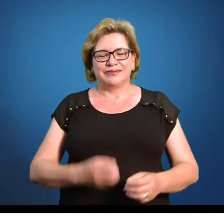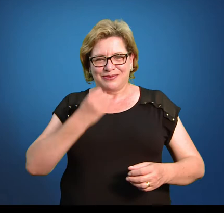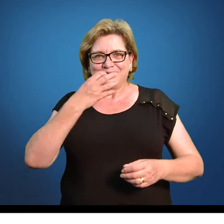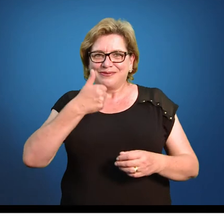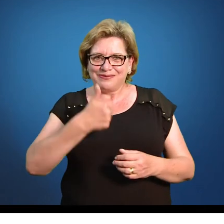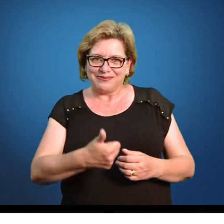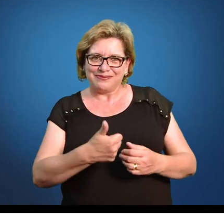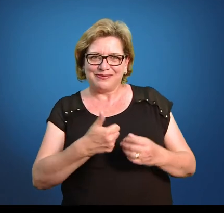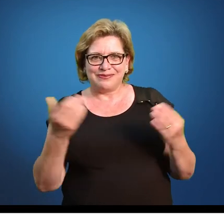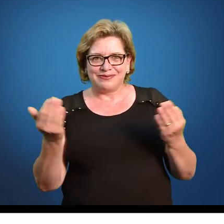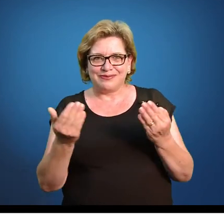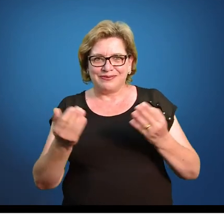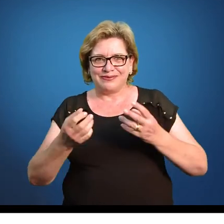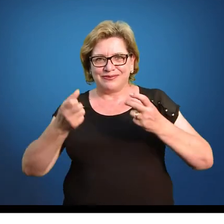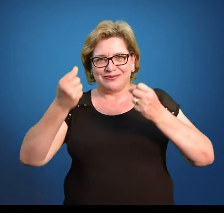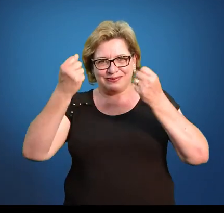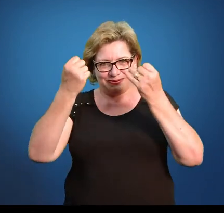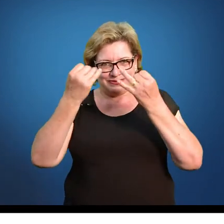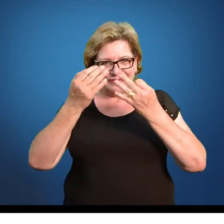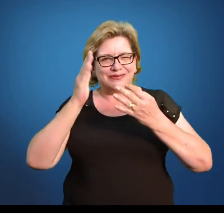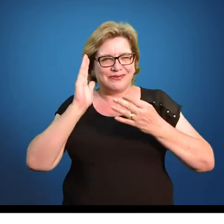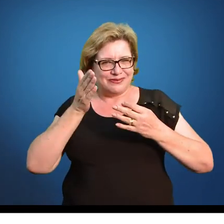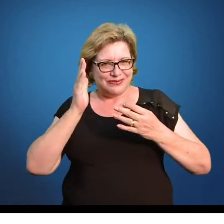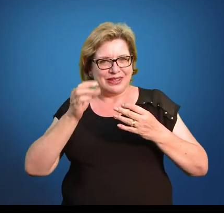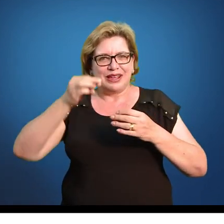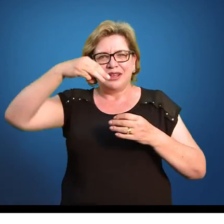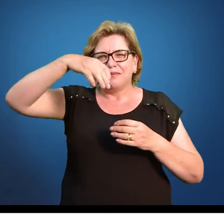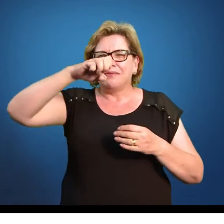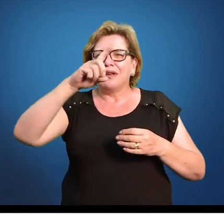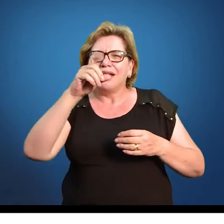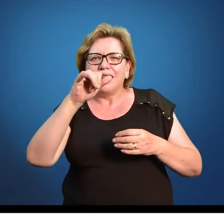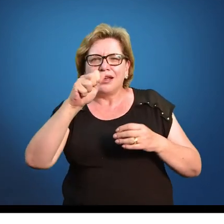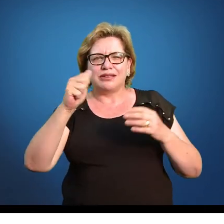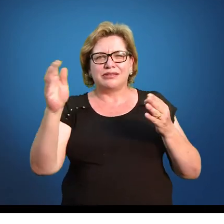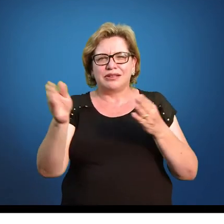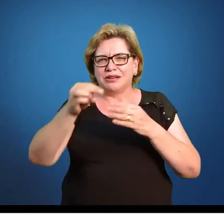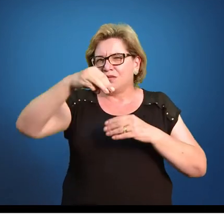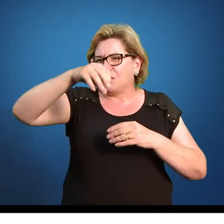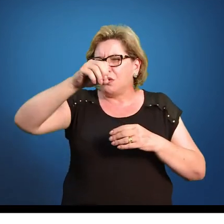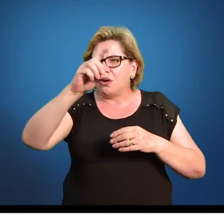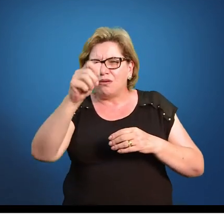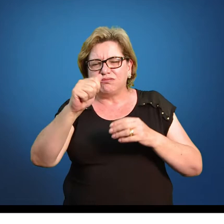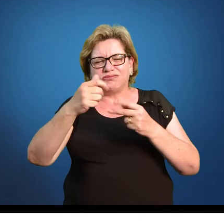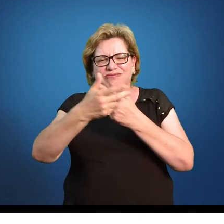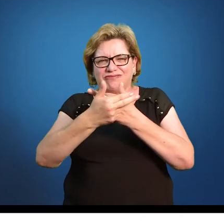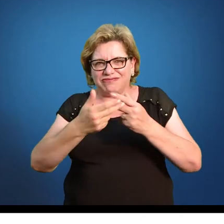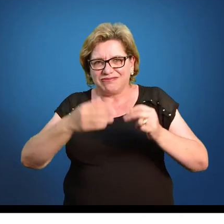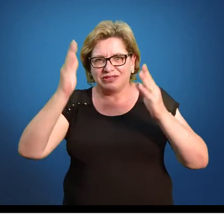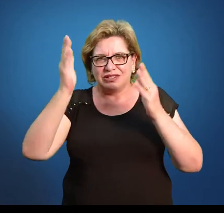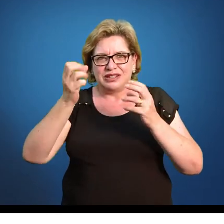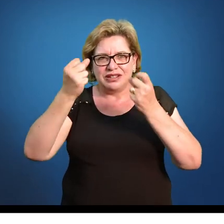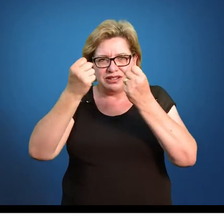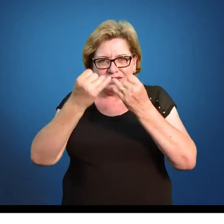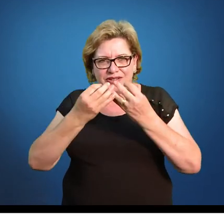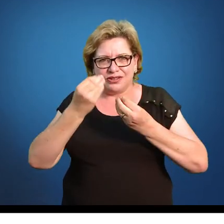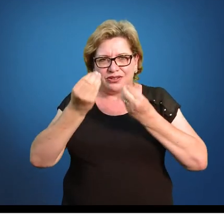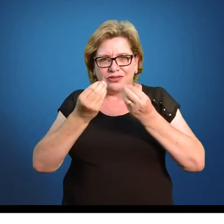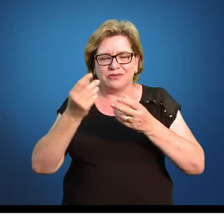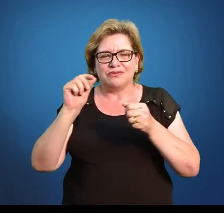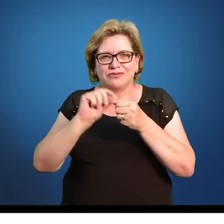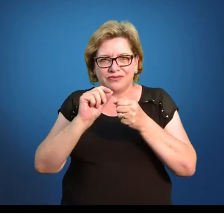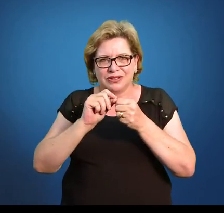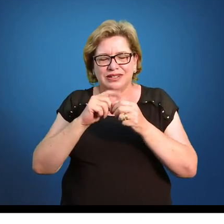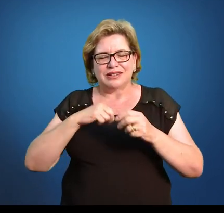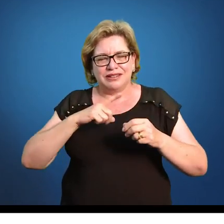Tudo bem, pessoal? A gente já conversou sobre média, moda, mediana, que são as medidas de tendência central, né? Existem várias maneiras de calcular